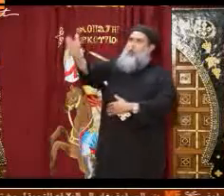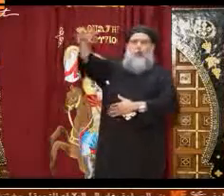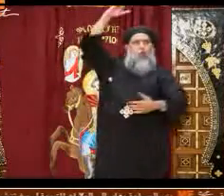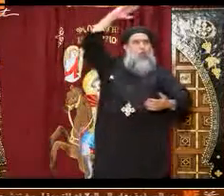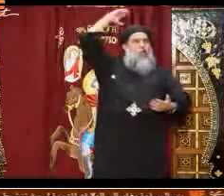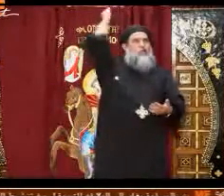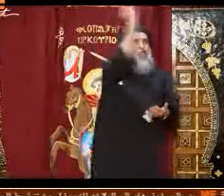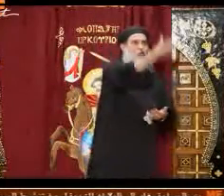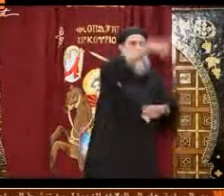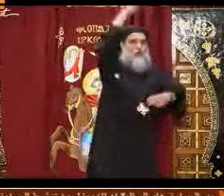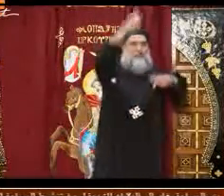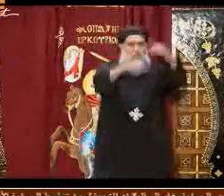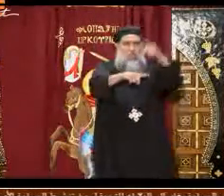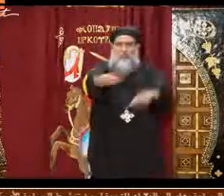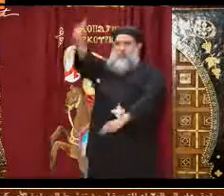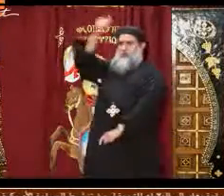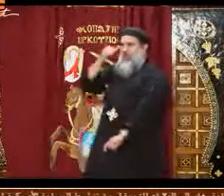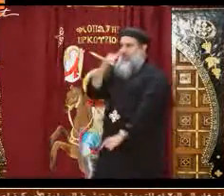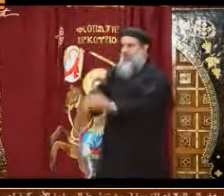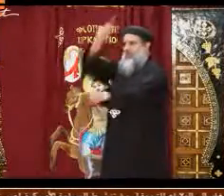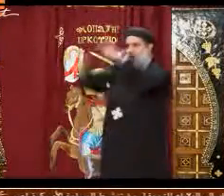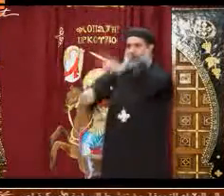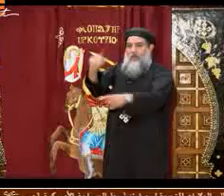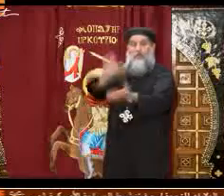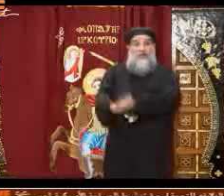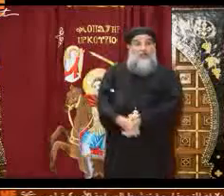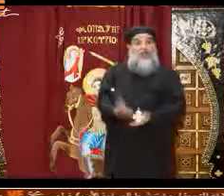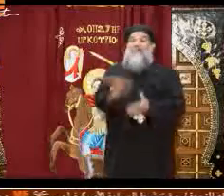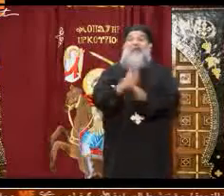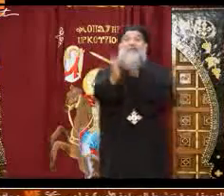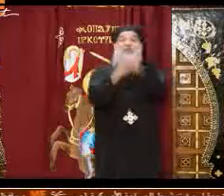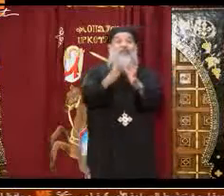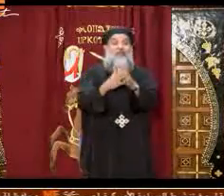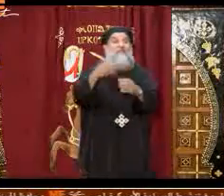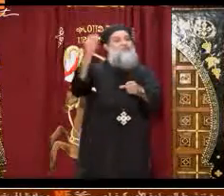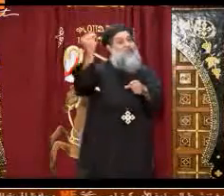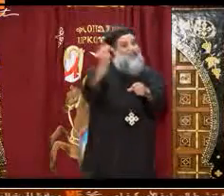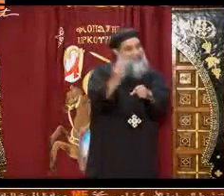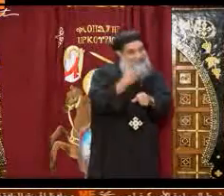ابوك ويتخانق وزعلان، علشان ايه؟